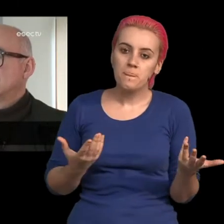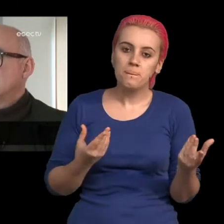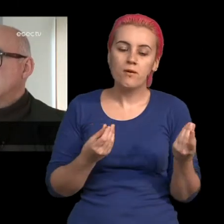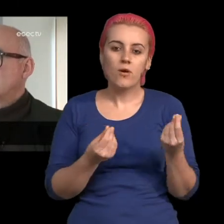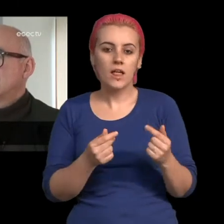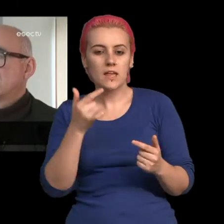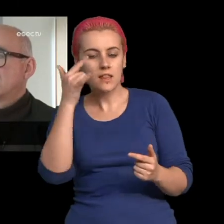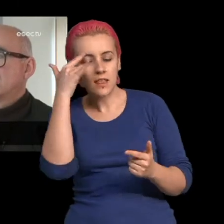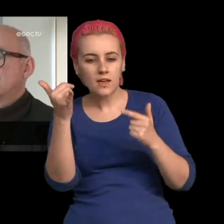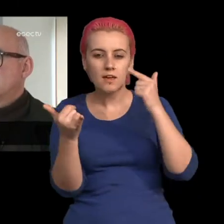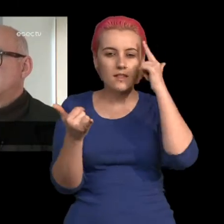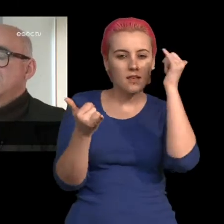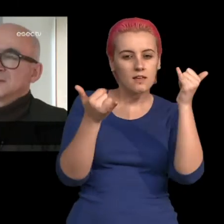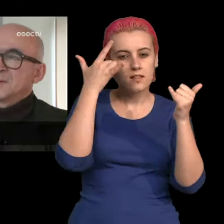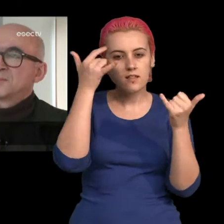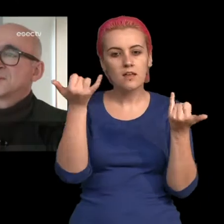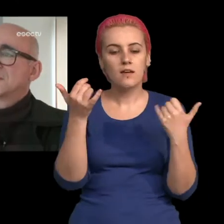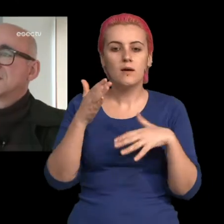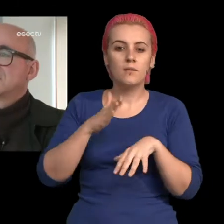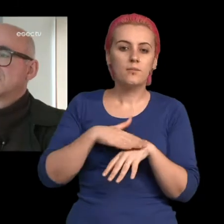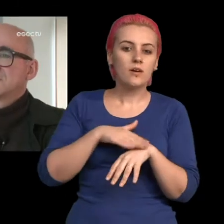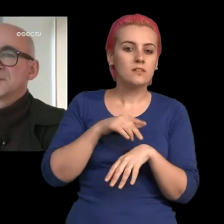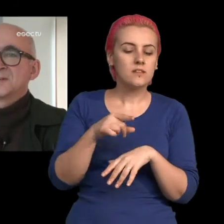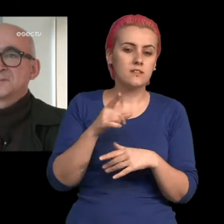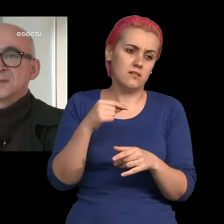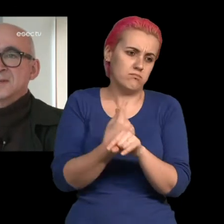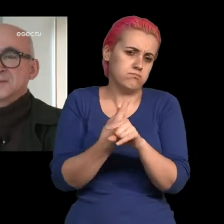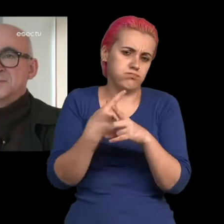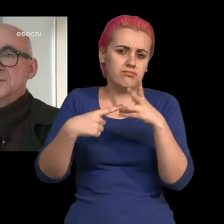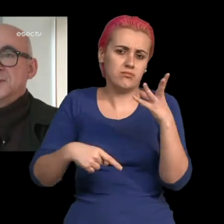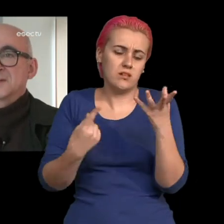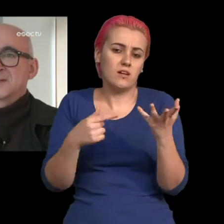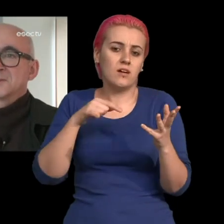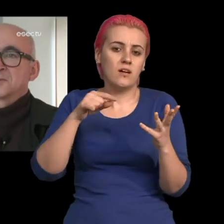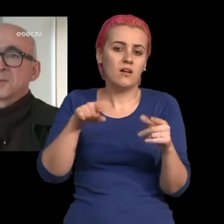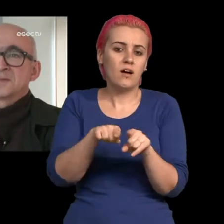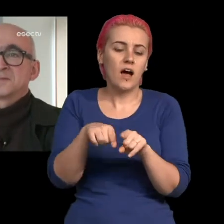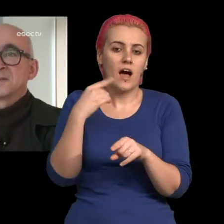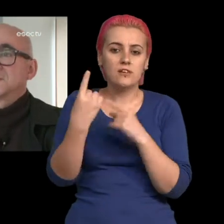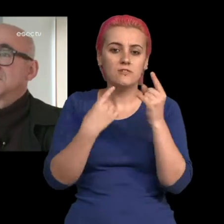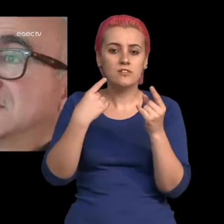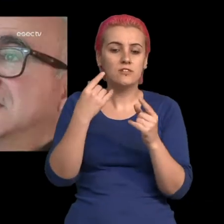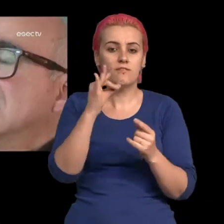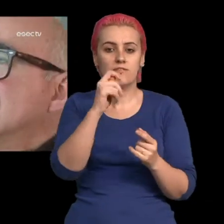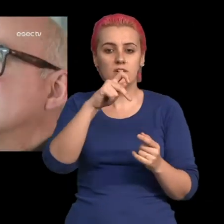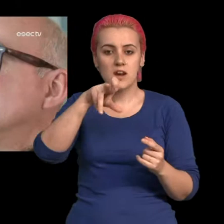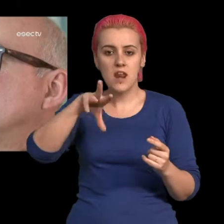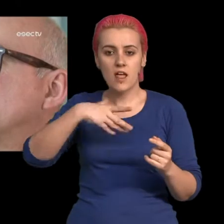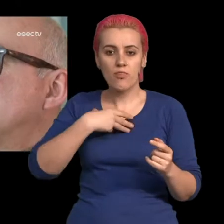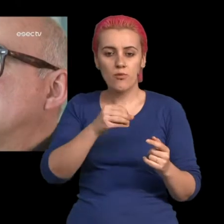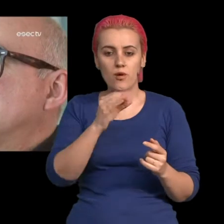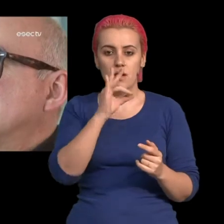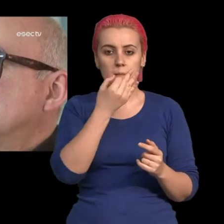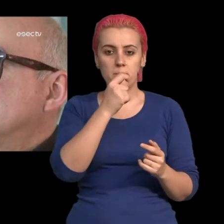nesse jogo, e por isso é que, por isso não é, por muitas coisas, que o Fernando Pessoa é tão bom, não é? Cada vez que eu tropeço no Fernando Pessoa,